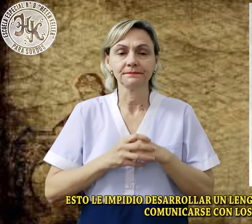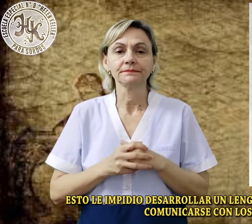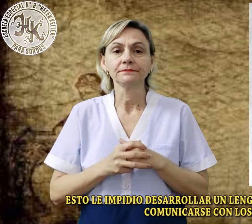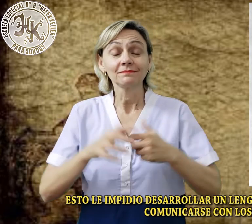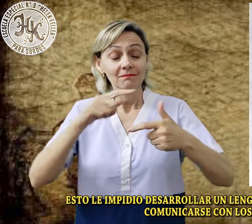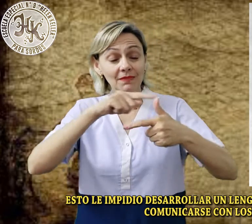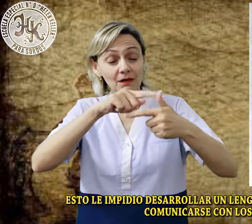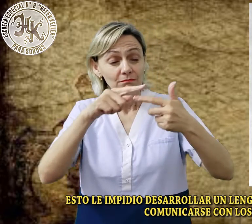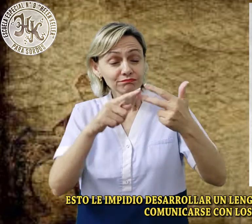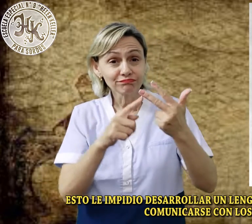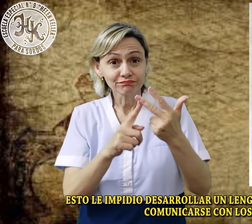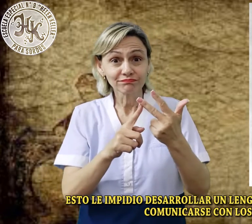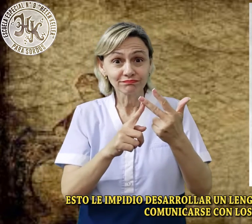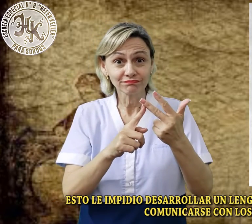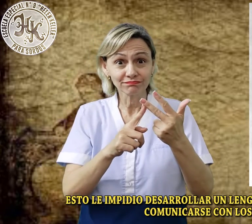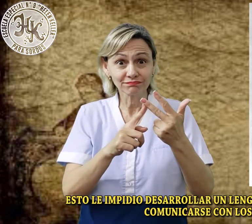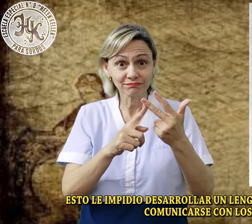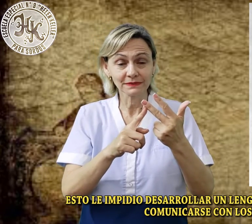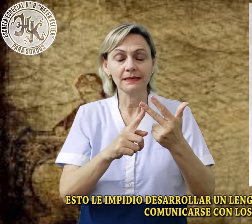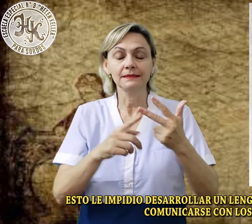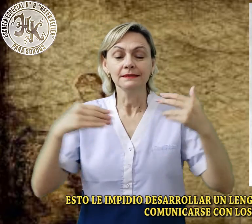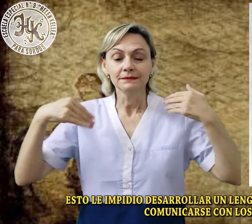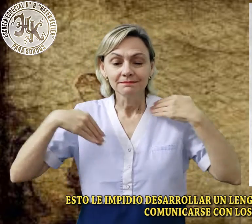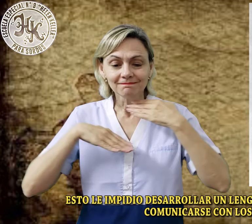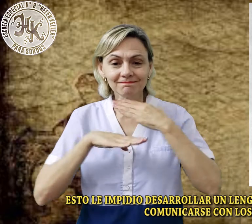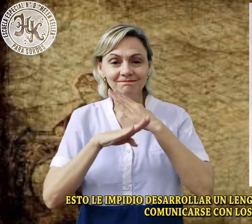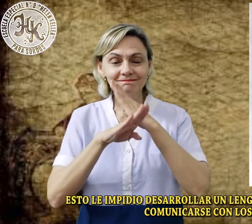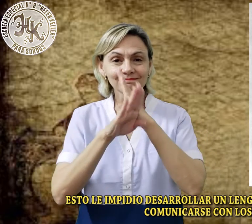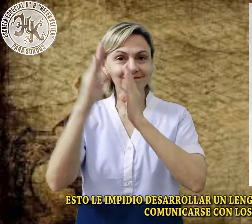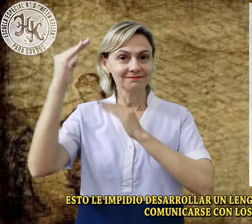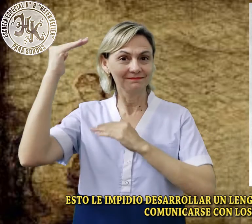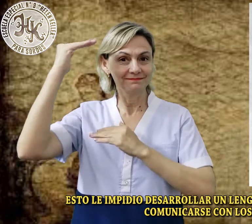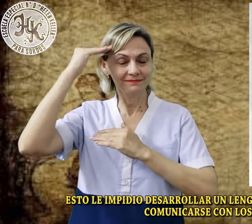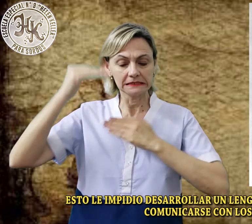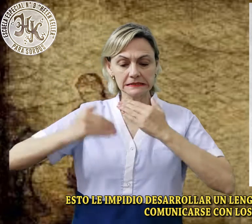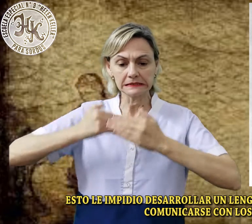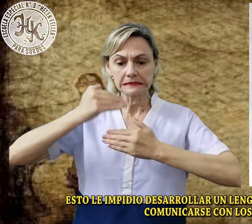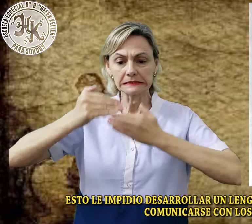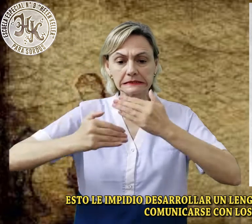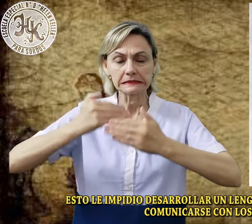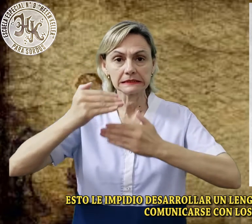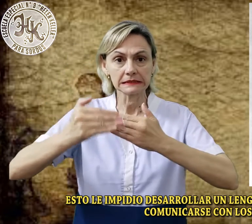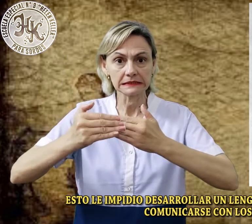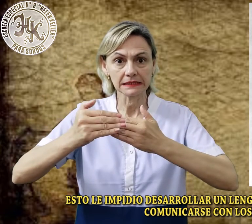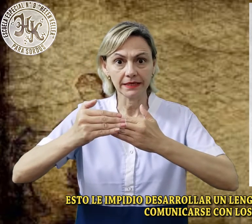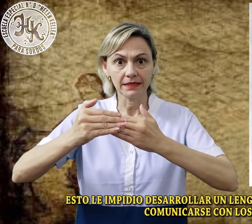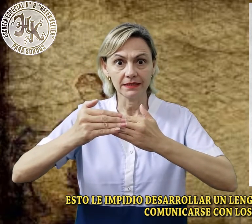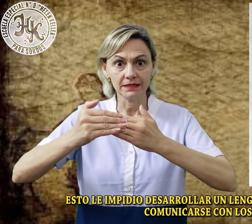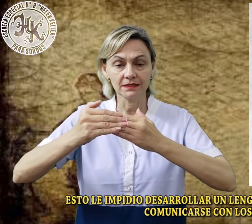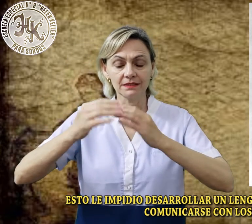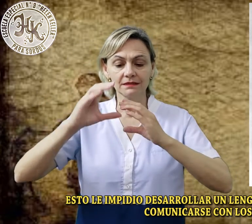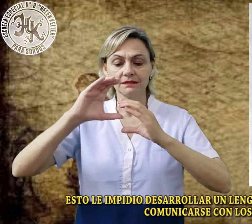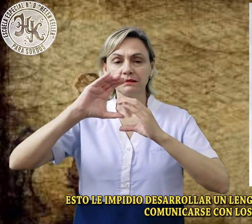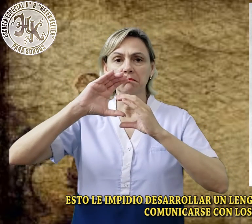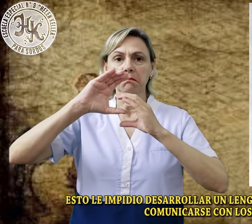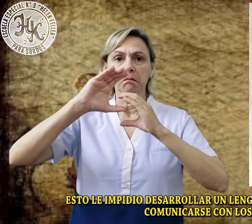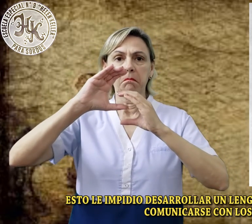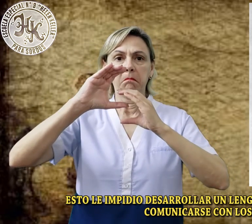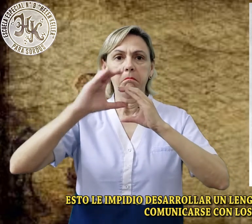Esto le impidió desarrollar un lenguaje que le permitiese